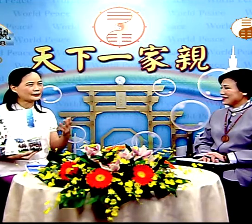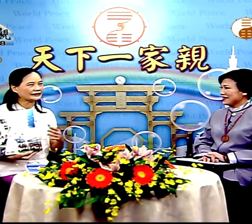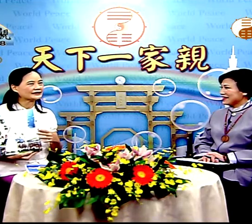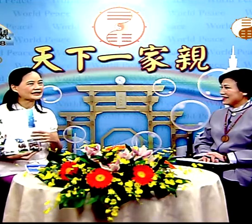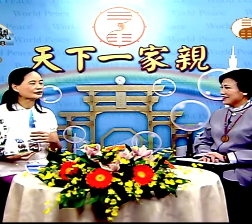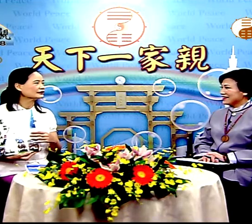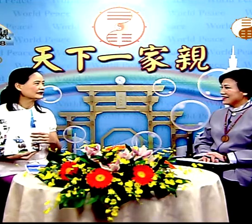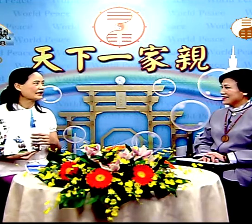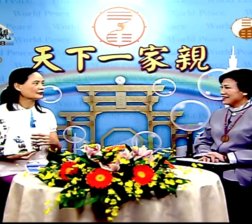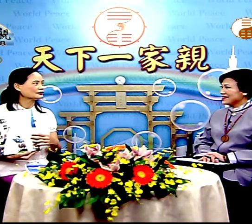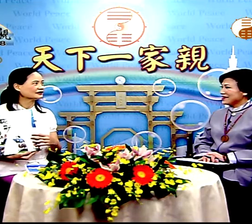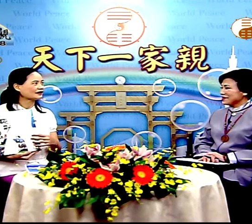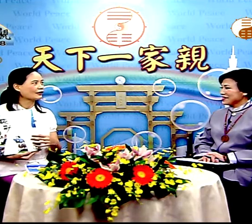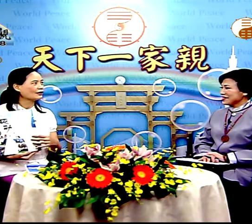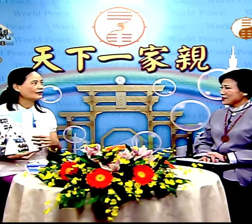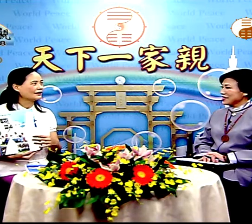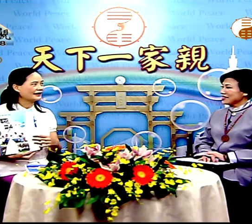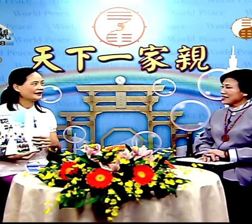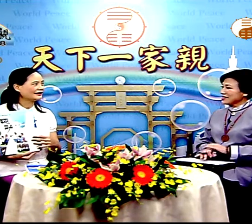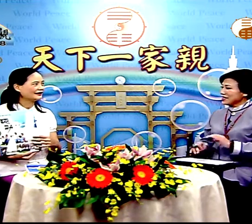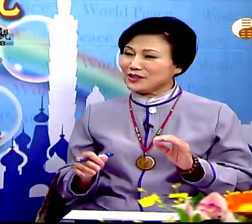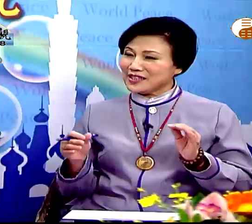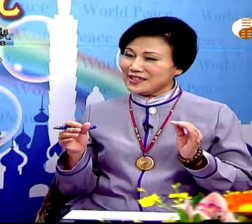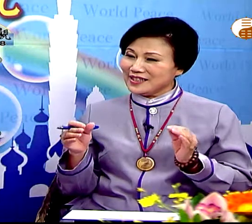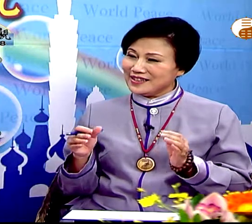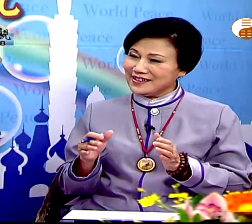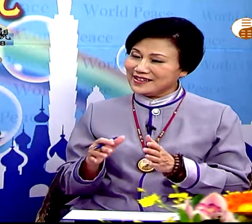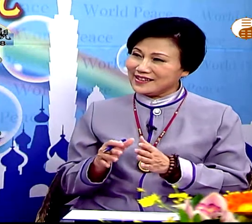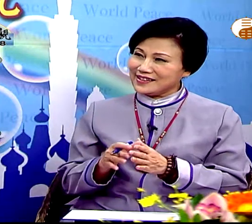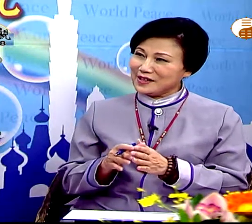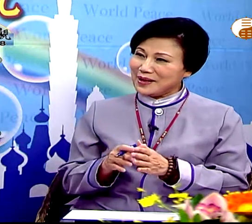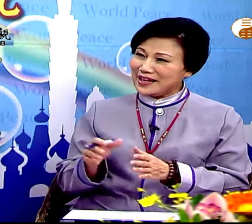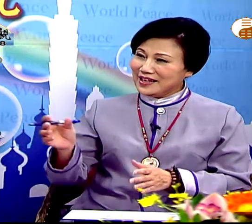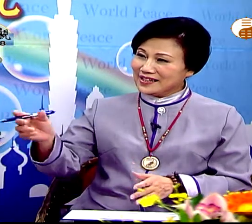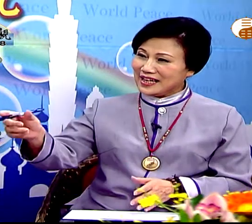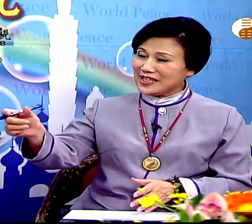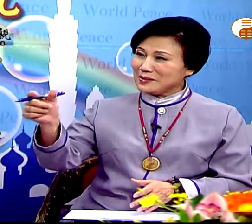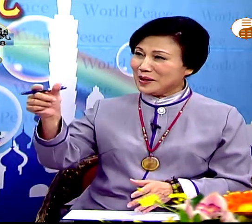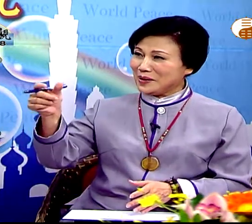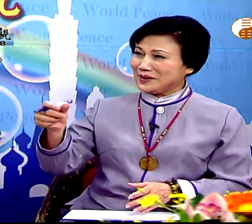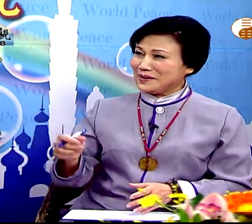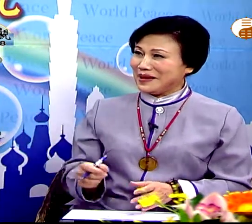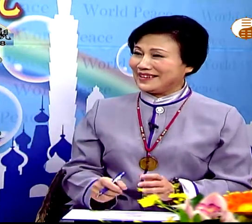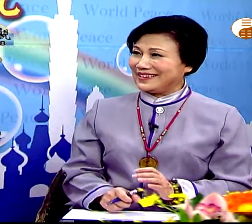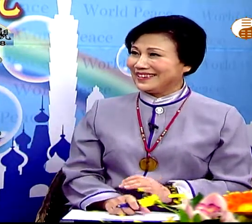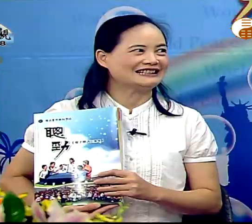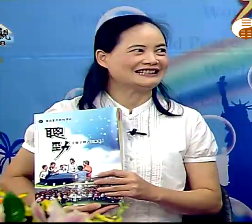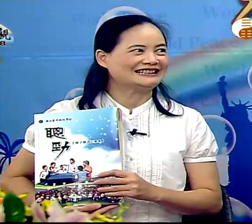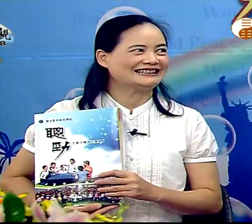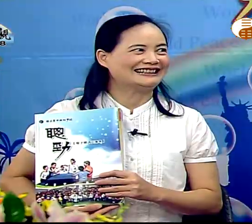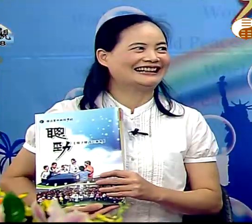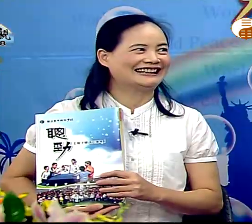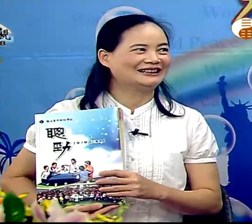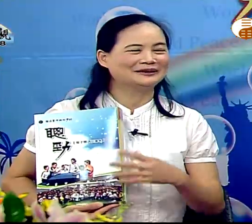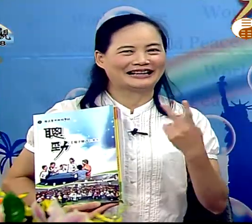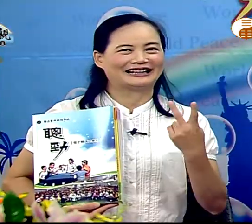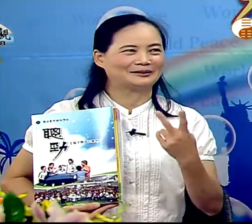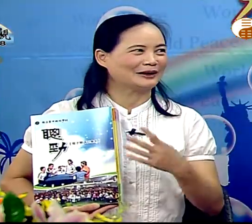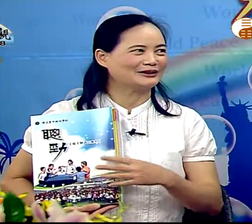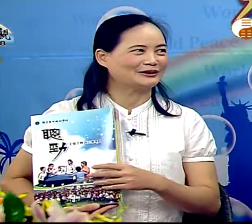网页上就可以查询得到。 是，所以这个是要集合几个礼拜才像这么厚厚的一本， 一学期。 一学期， 因为两个礼拜就一